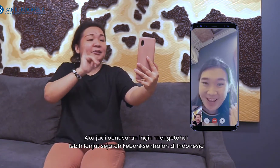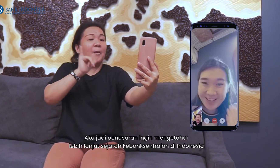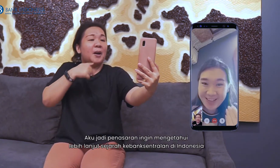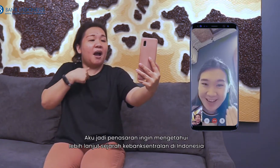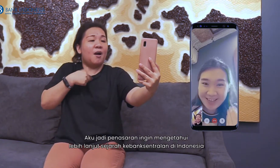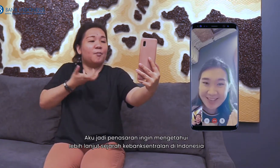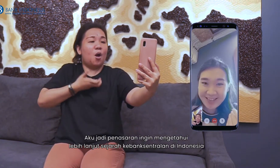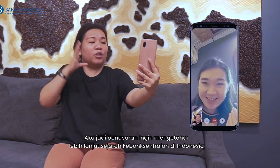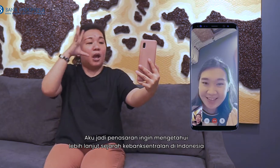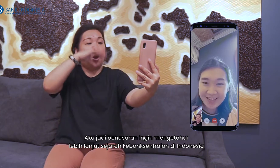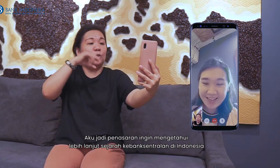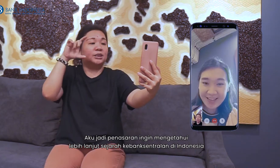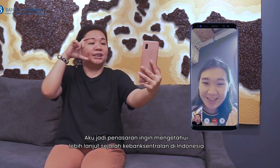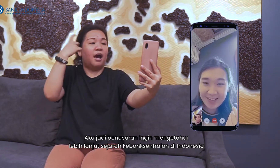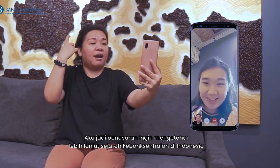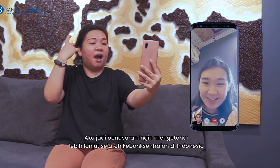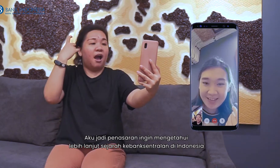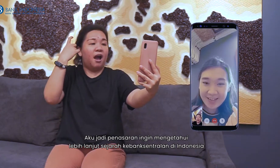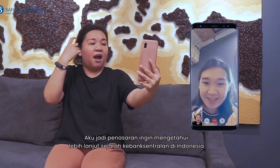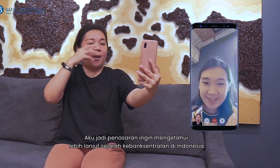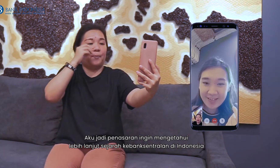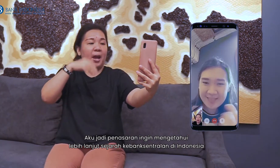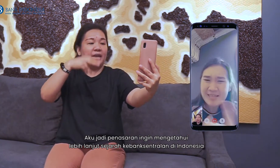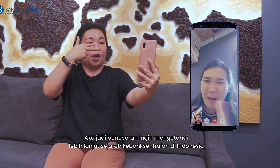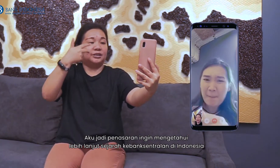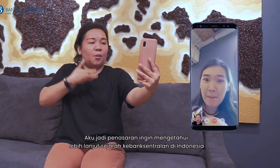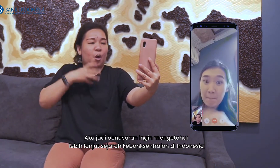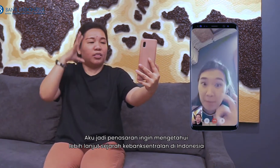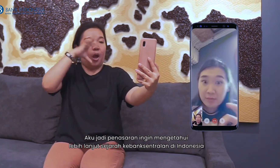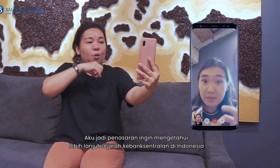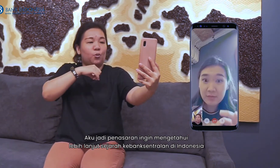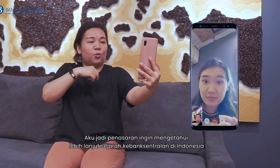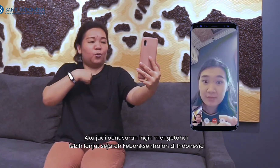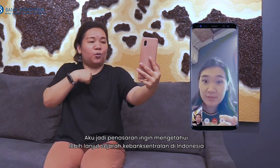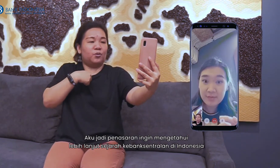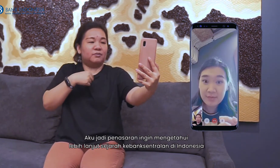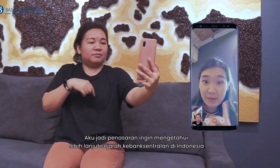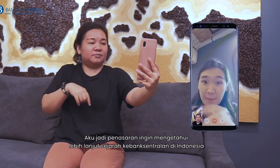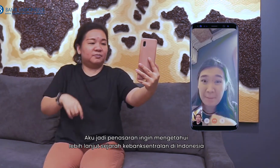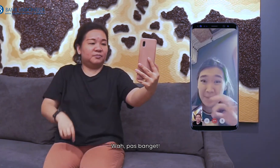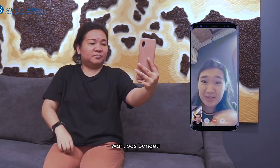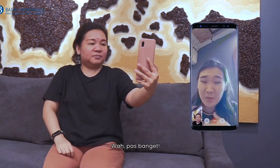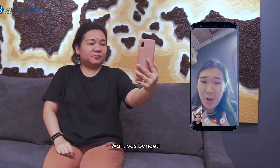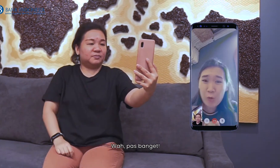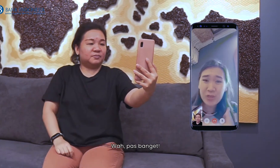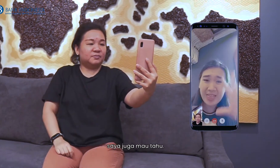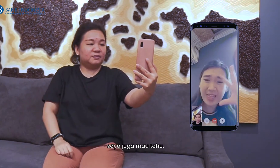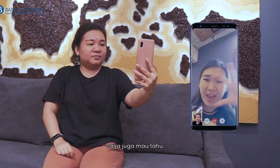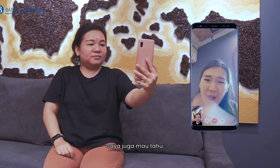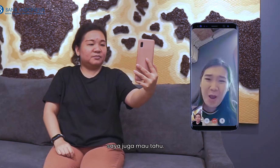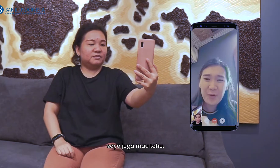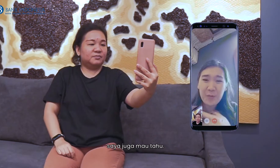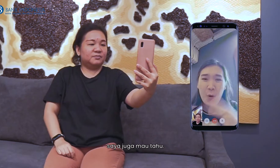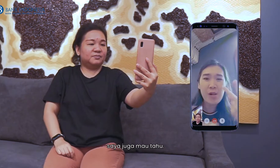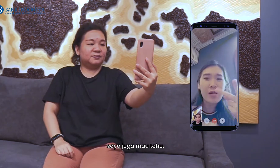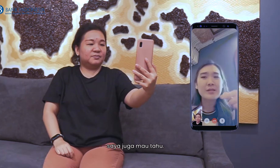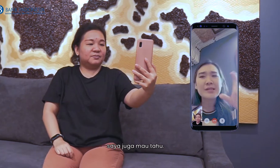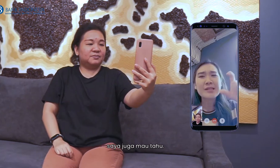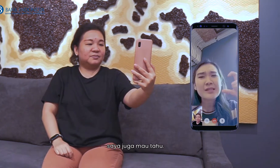Aku jadi penasaran ingin mengetahui lebih lanjut sejarah kebang sentralan di Indonesia. Wah, pas banget. Saya juga mau tahu loh.